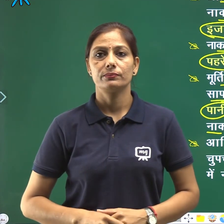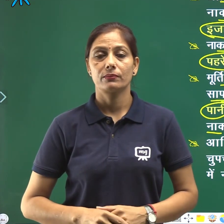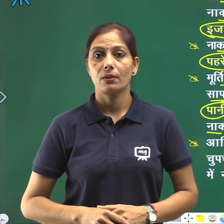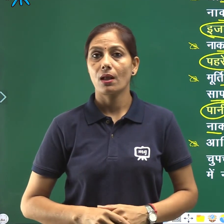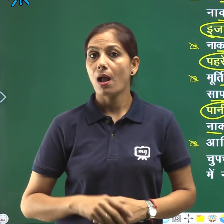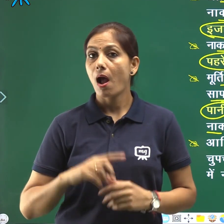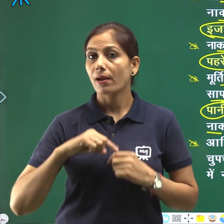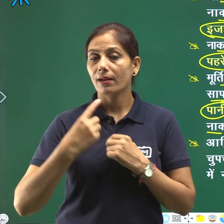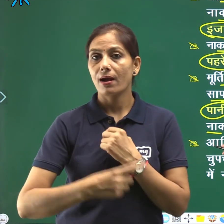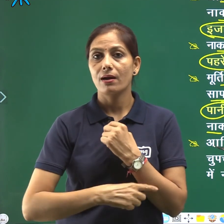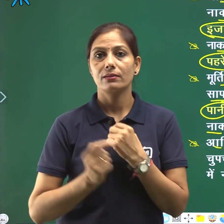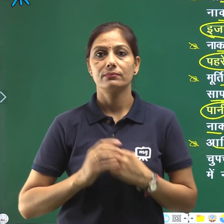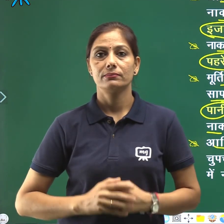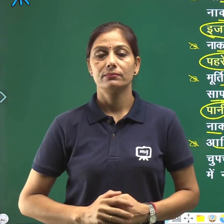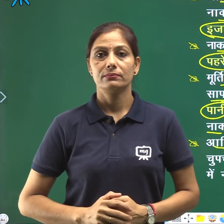आखिरकार